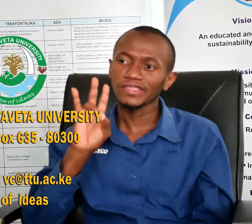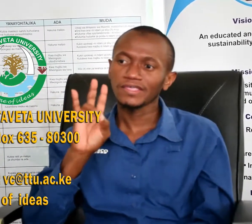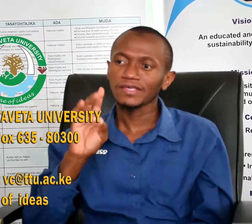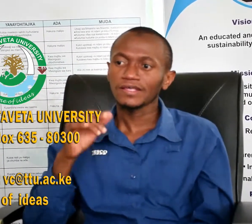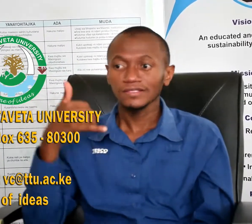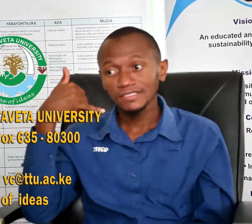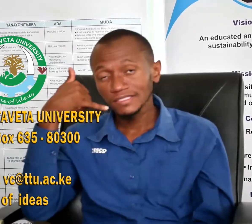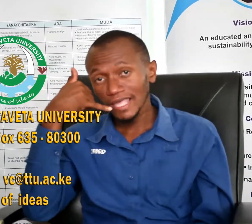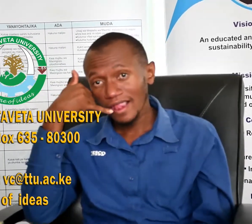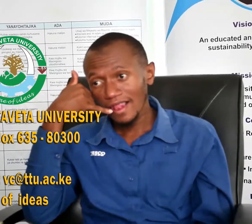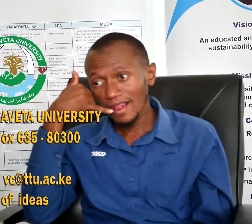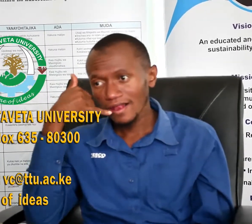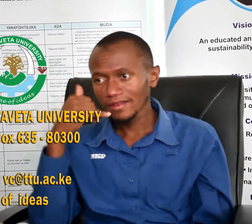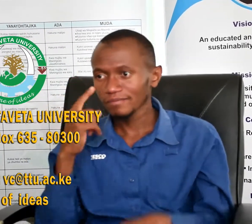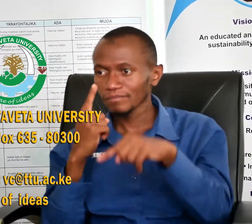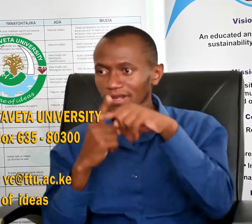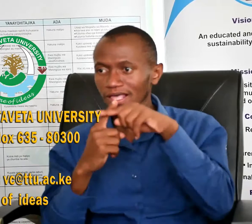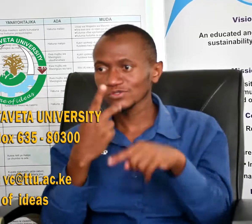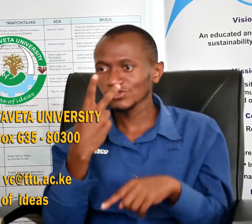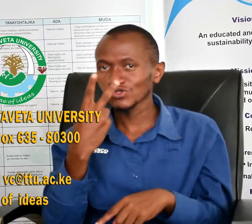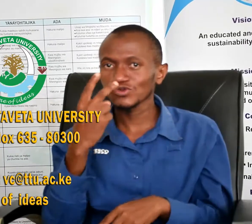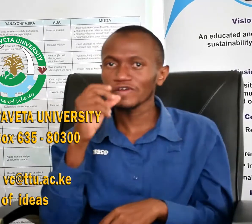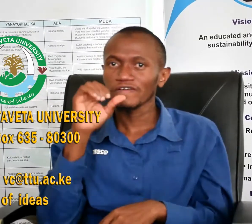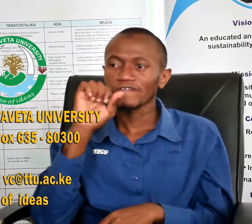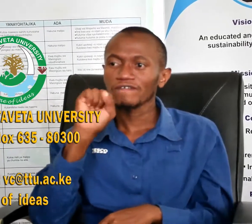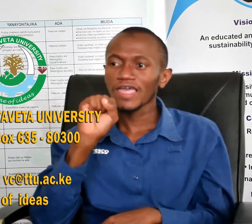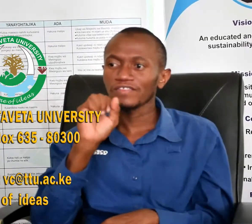635-80-300 Voi, nambari ya simu